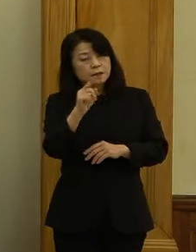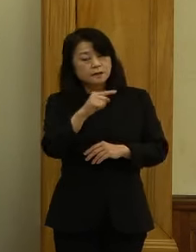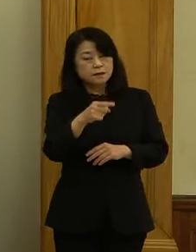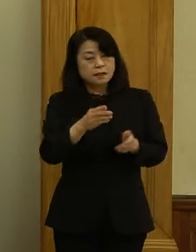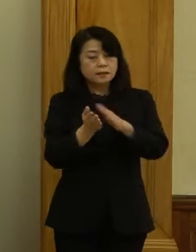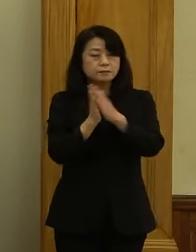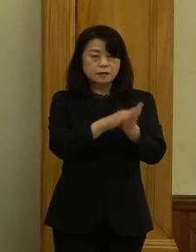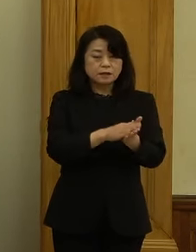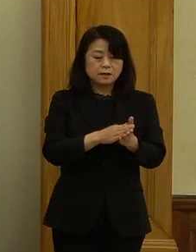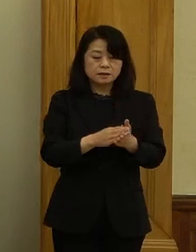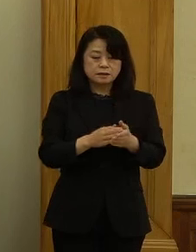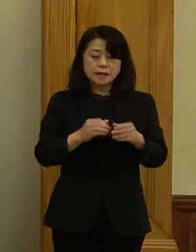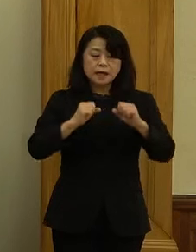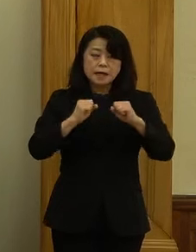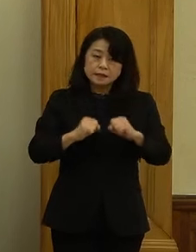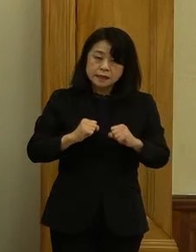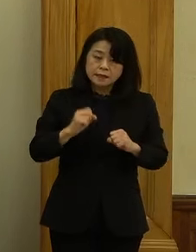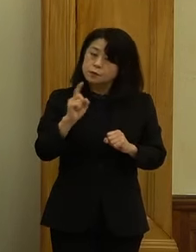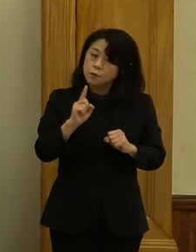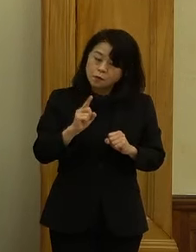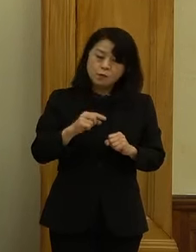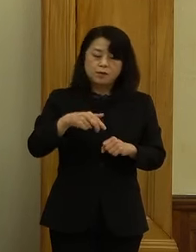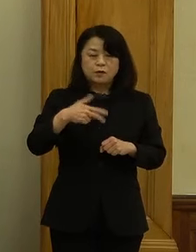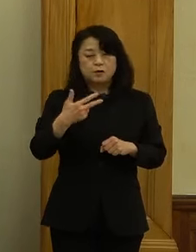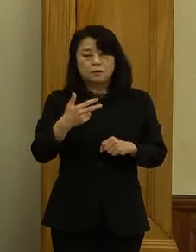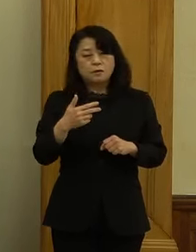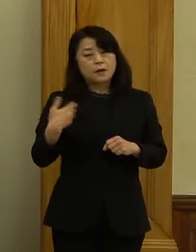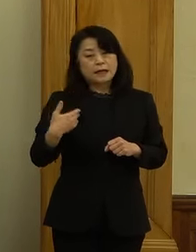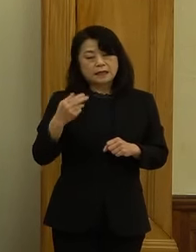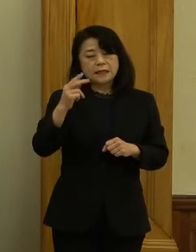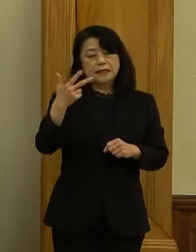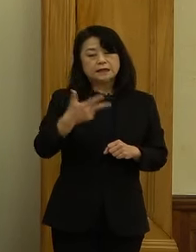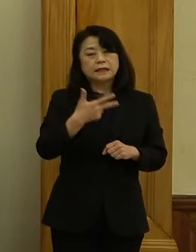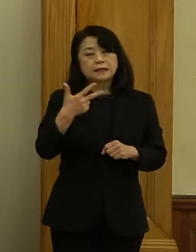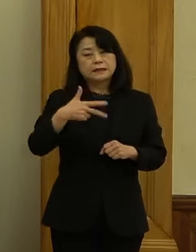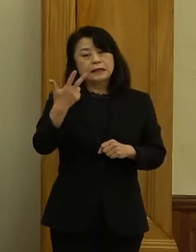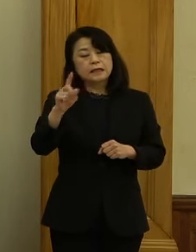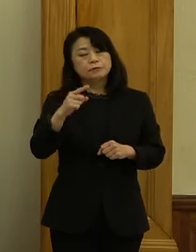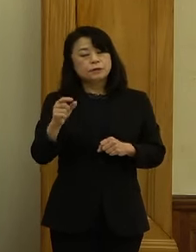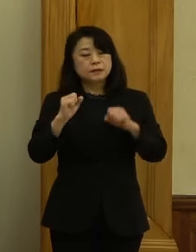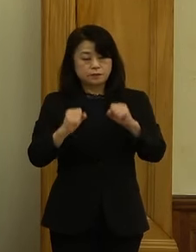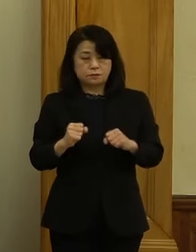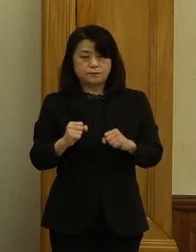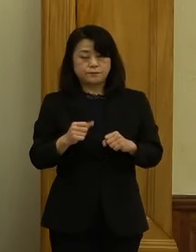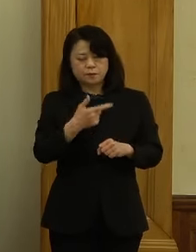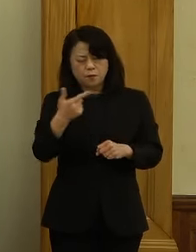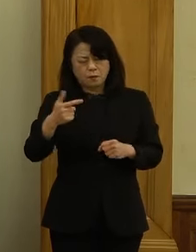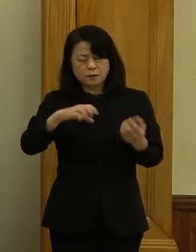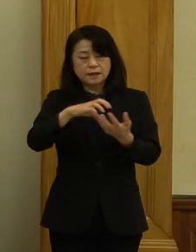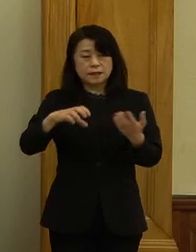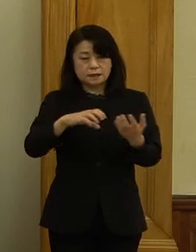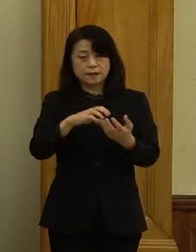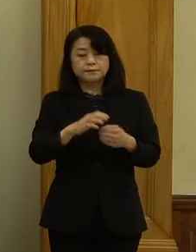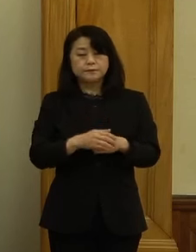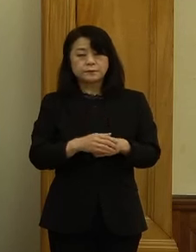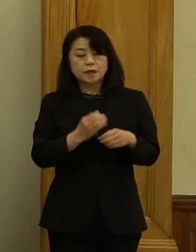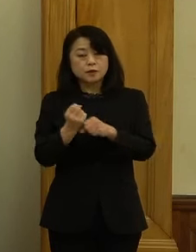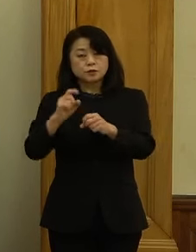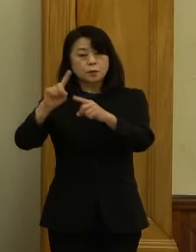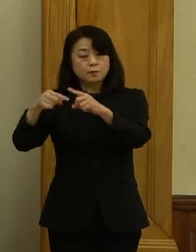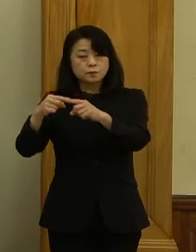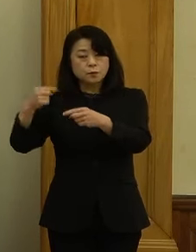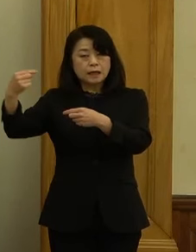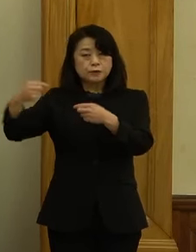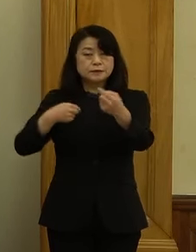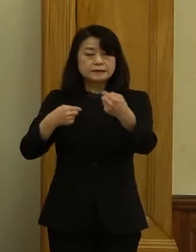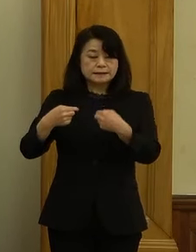不明者も約70名いらっしゃるなど大変甚大な被害を受けておられますえそのため消防長からの指示